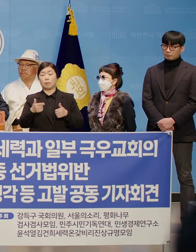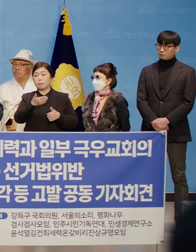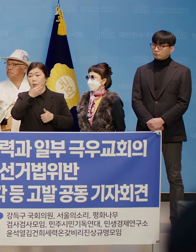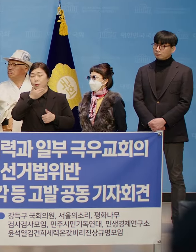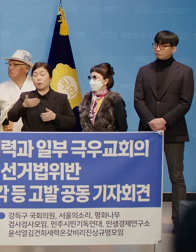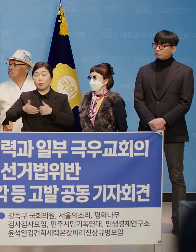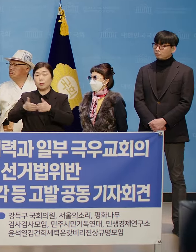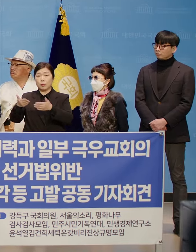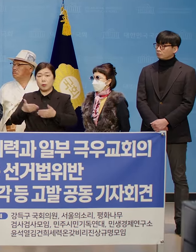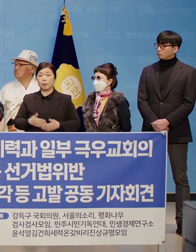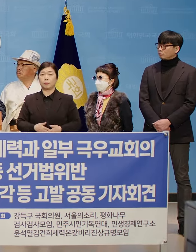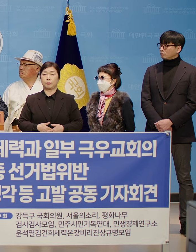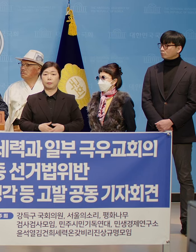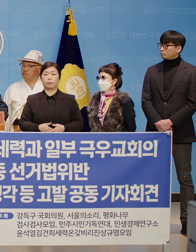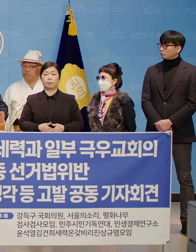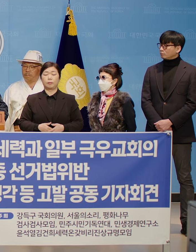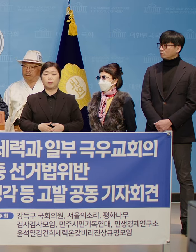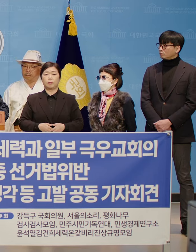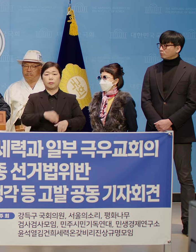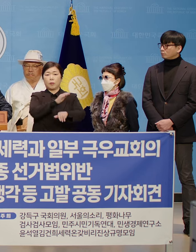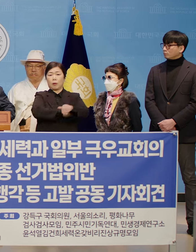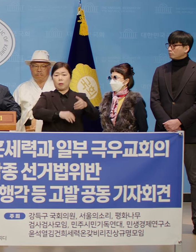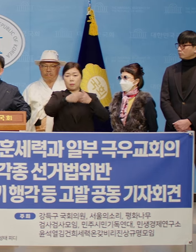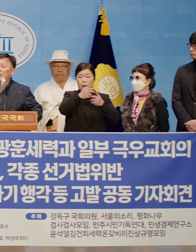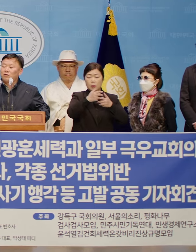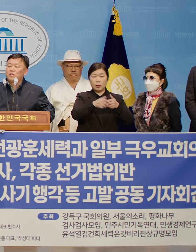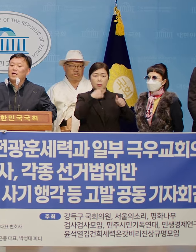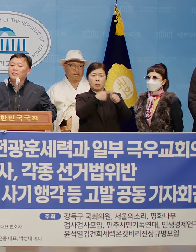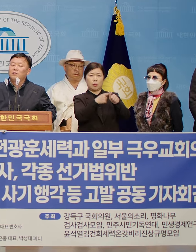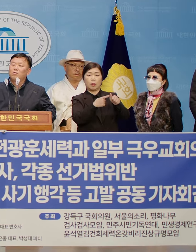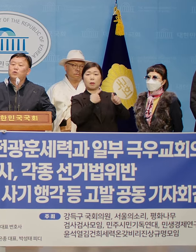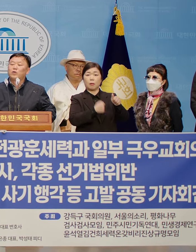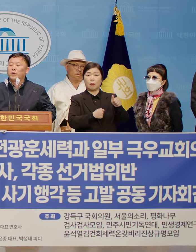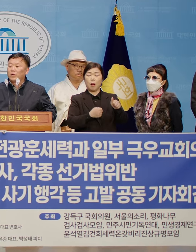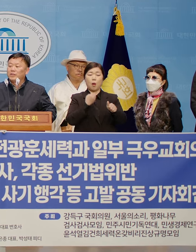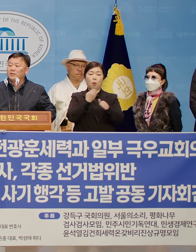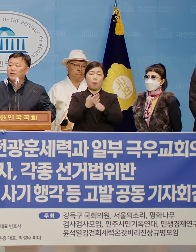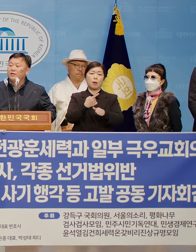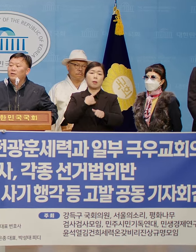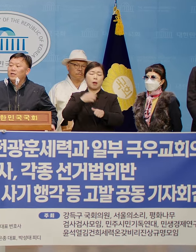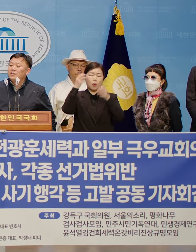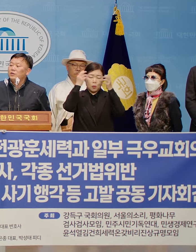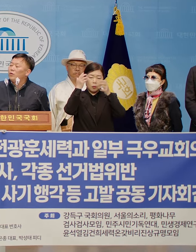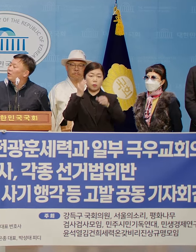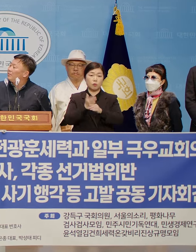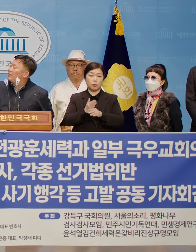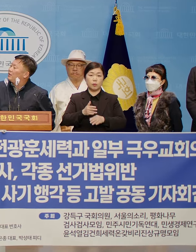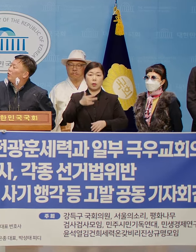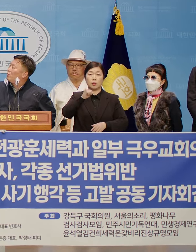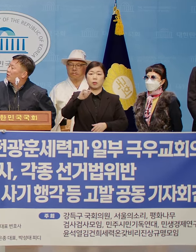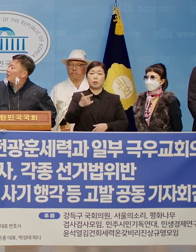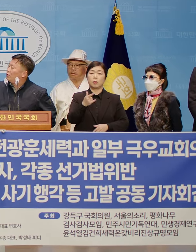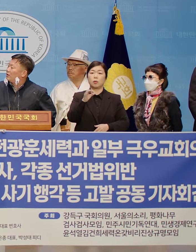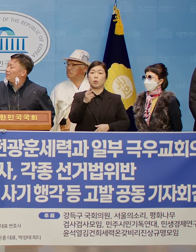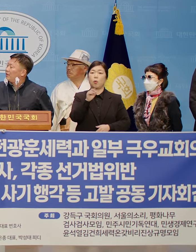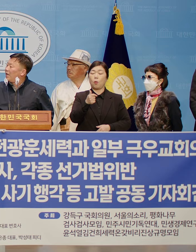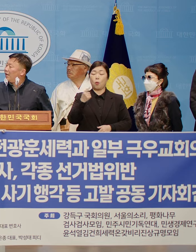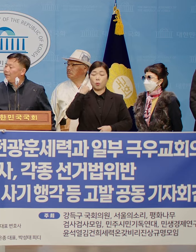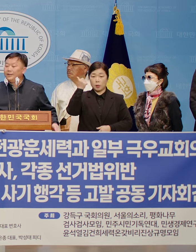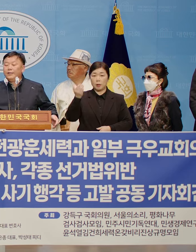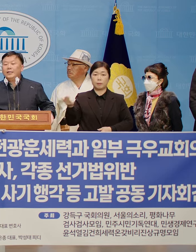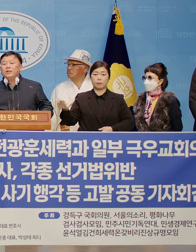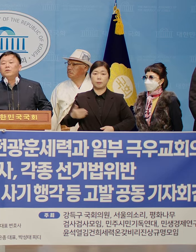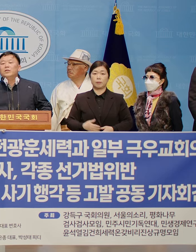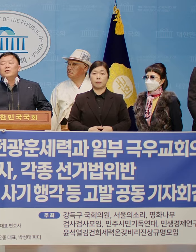분입니다 구 세력들을 비판했다가 고발까지 다수 당해서 고초를고 계시는데요 진용호 t 진용호 목사님